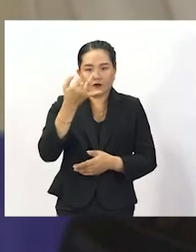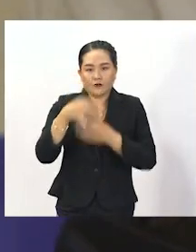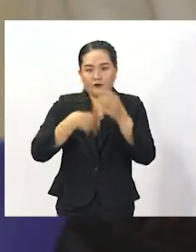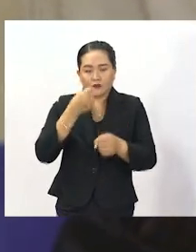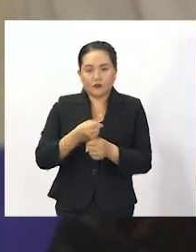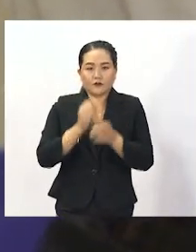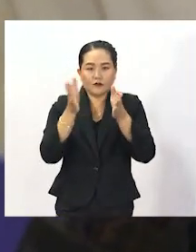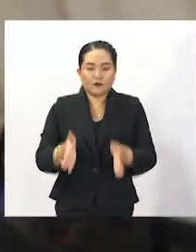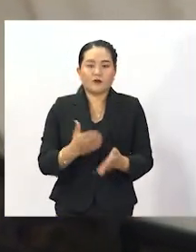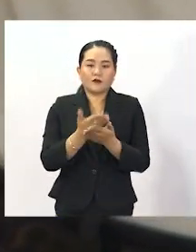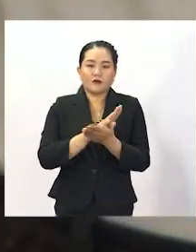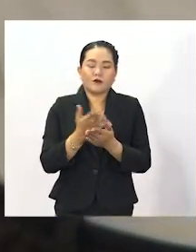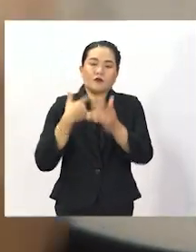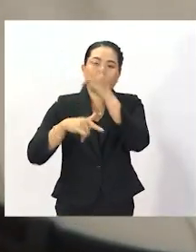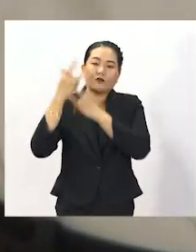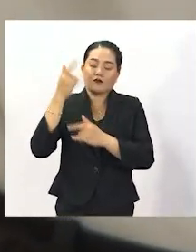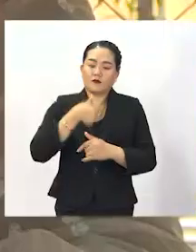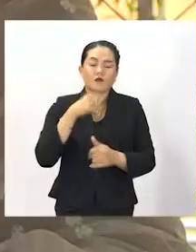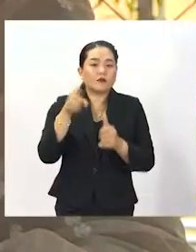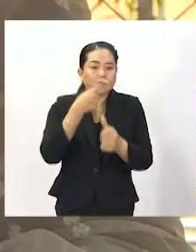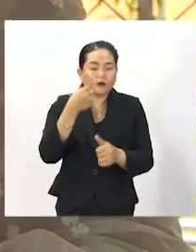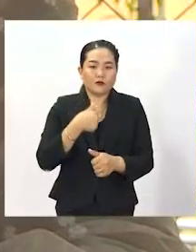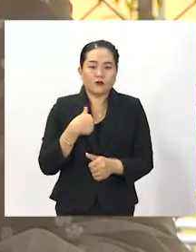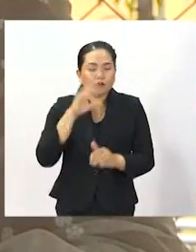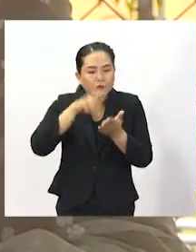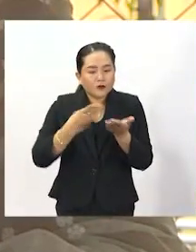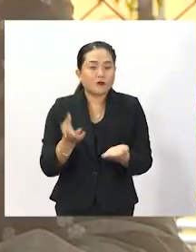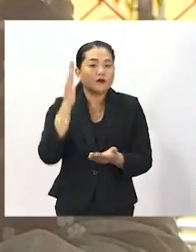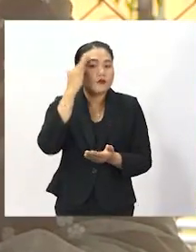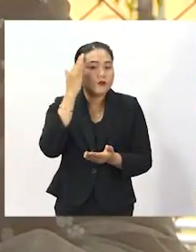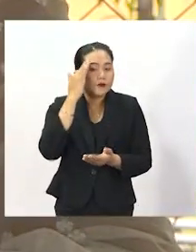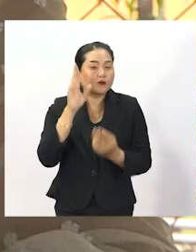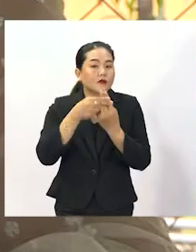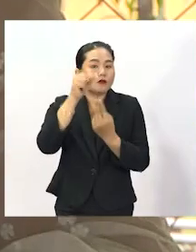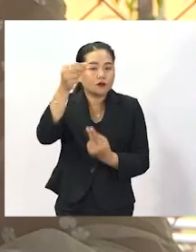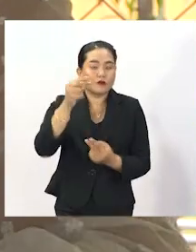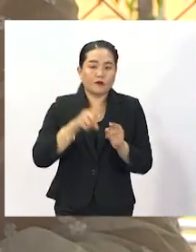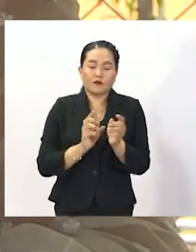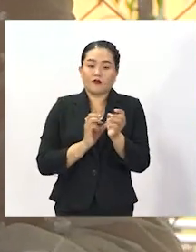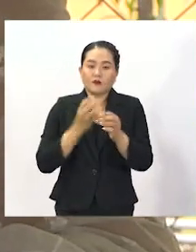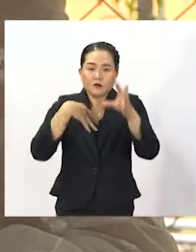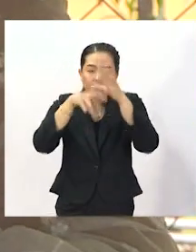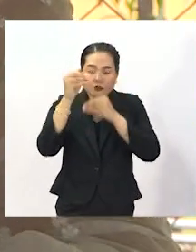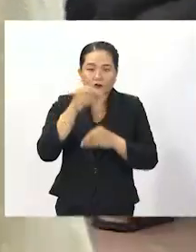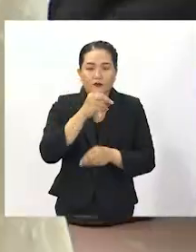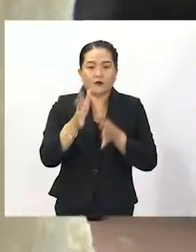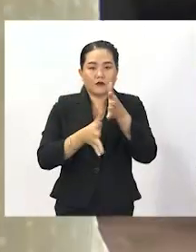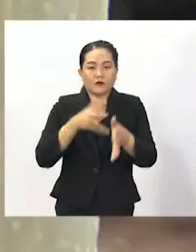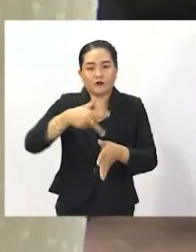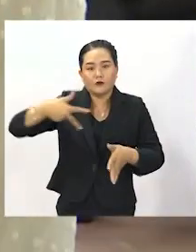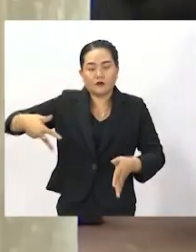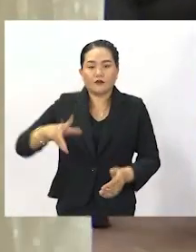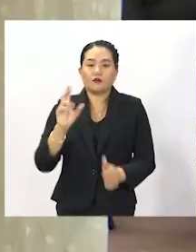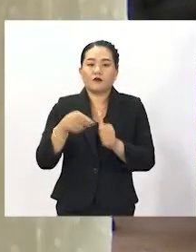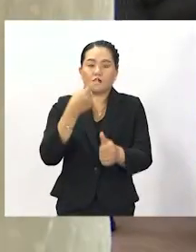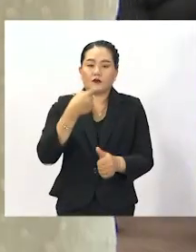ការងារនេះ ប្រវត្តិដំបូងថាហេតុអីបានជាខ្ញុំបានស្គាល់ DDP ហើយនឹងបានរៀនពីសិក្សាភាសាសញ្ញានឹងចា